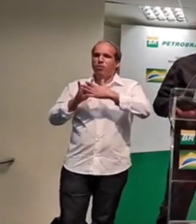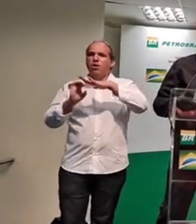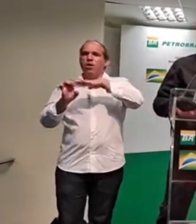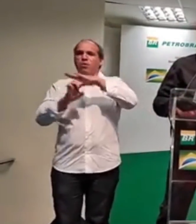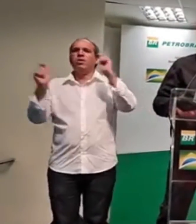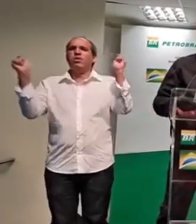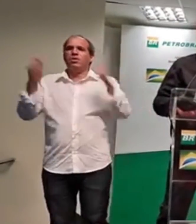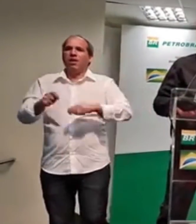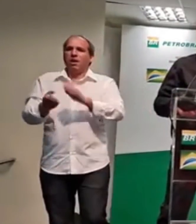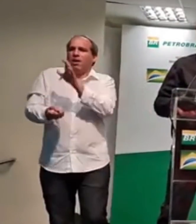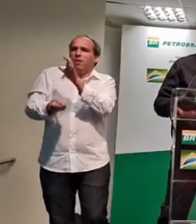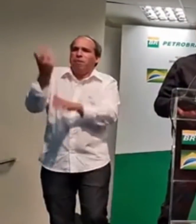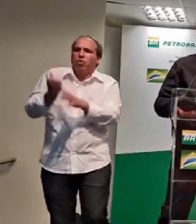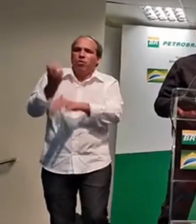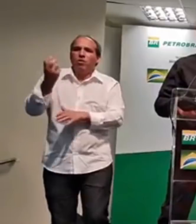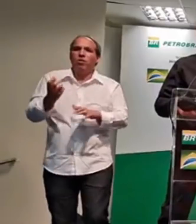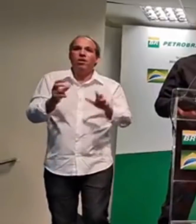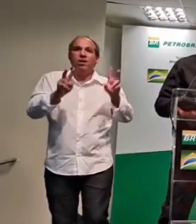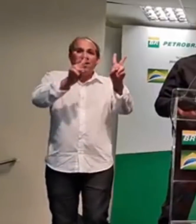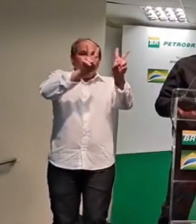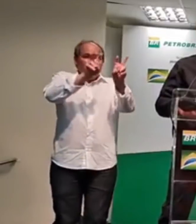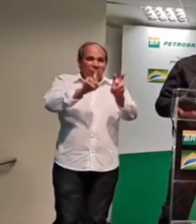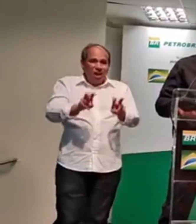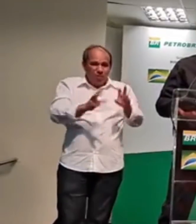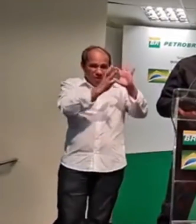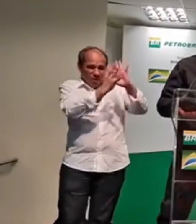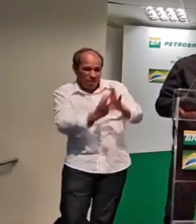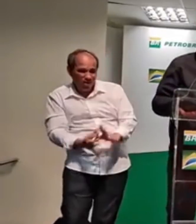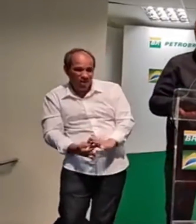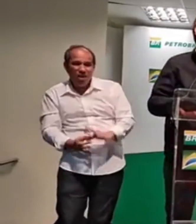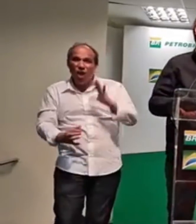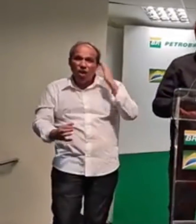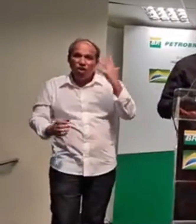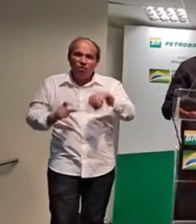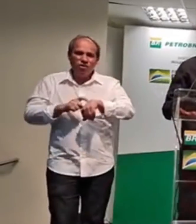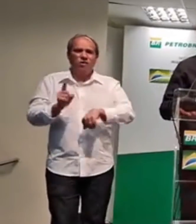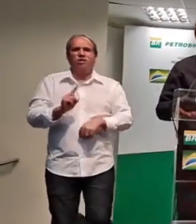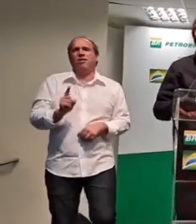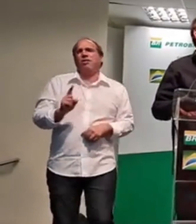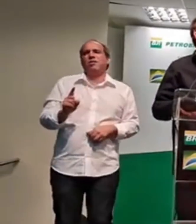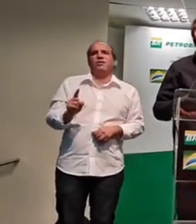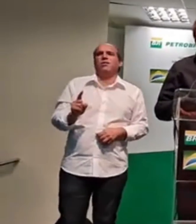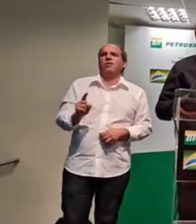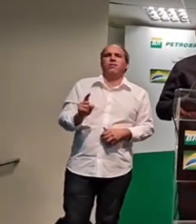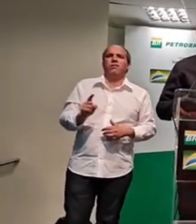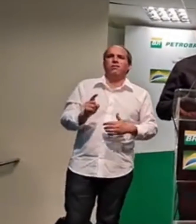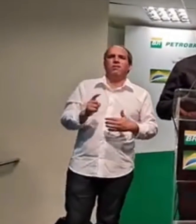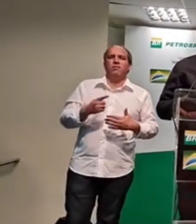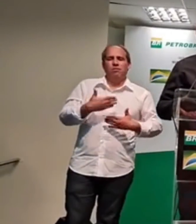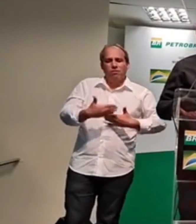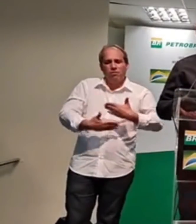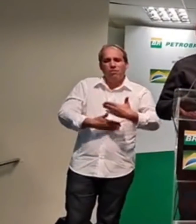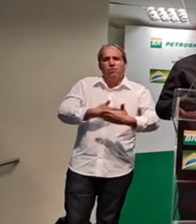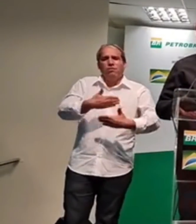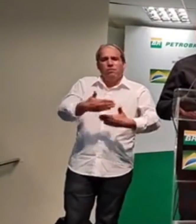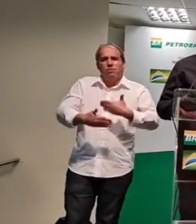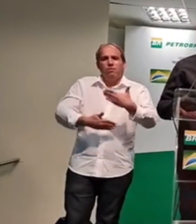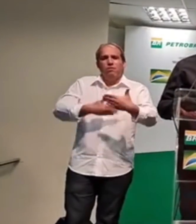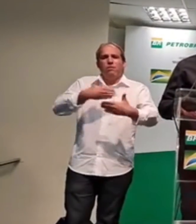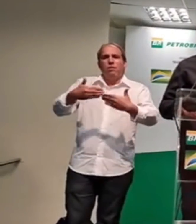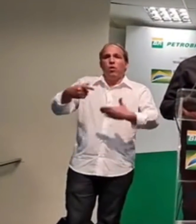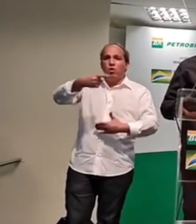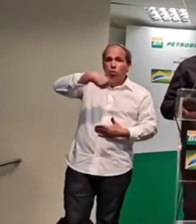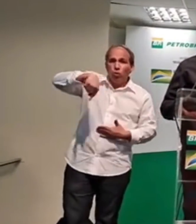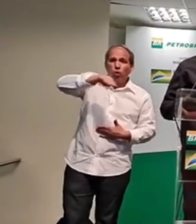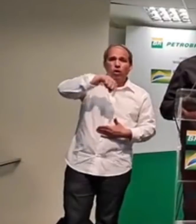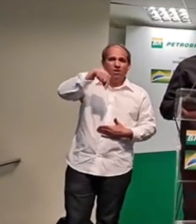isso. Essas questões não são resolvidas de uma hora para outra. E nós aqui, a